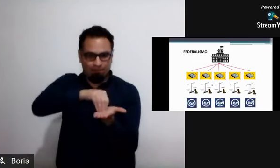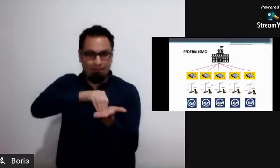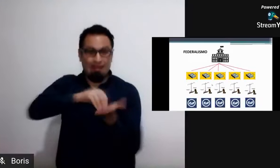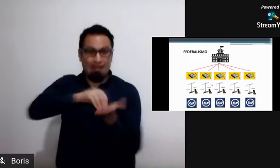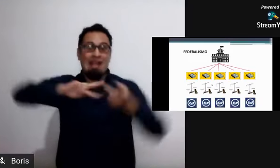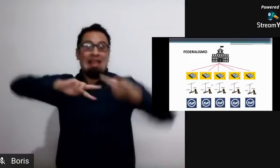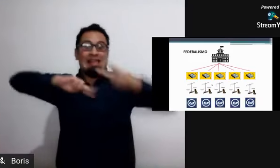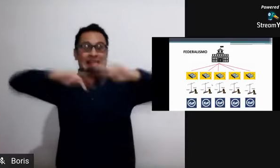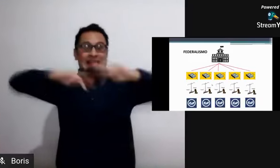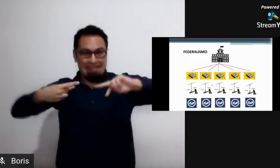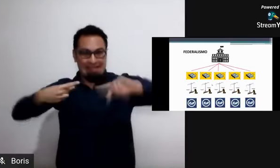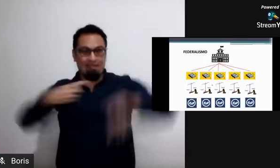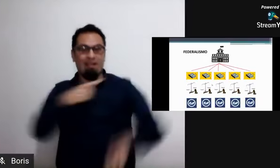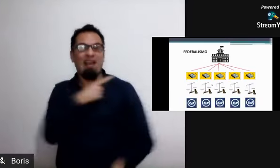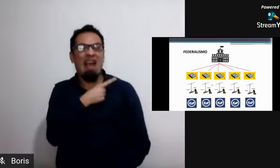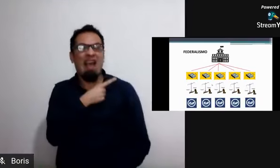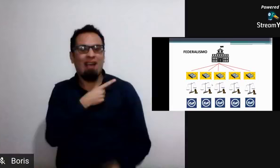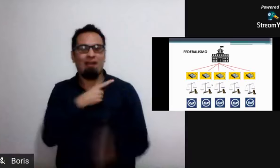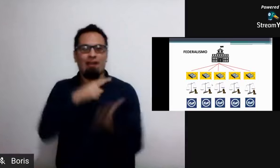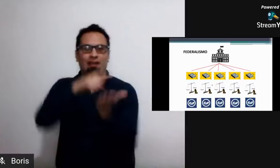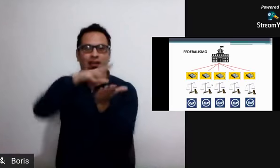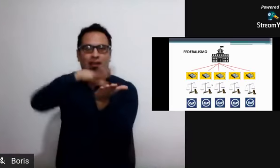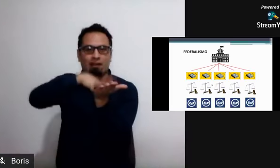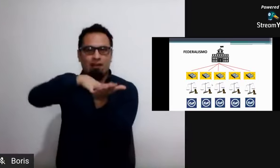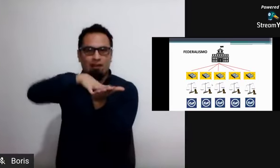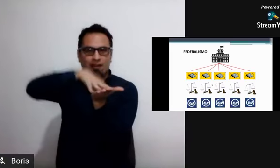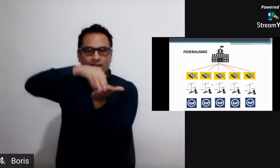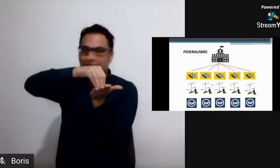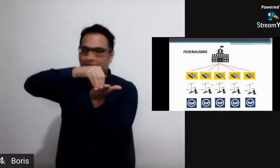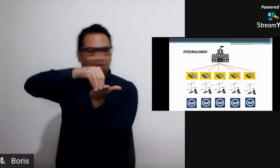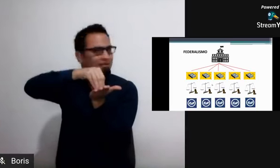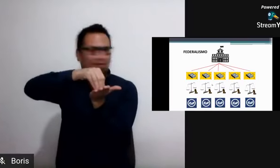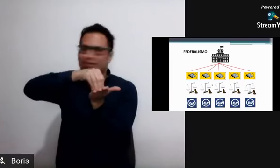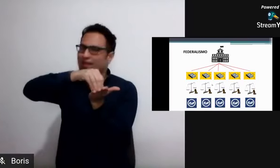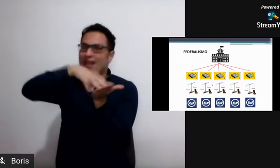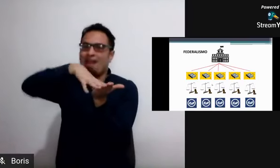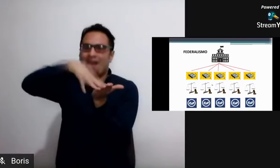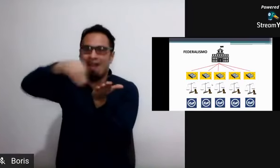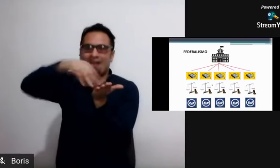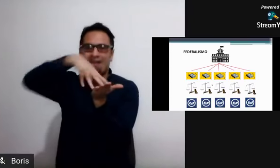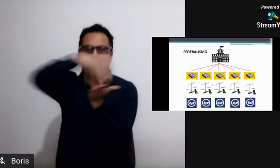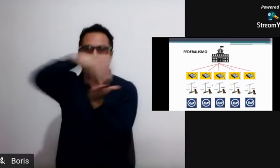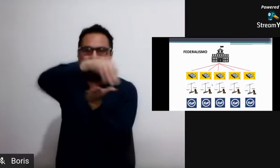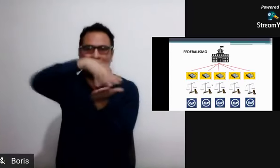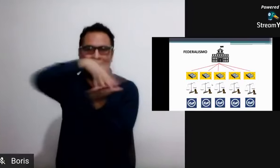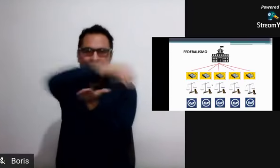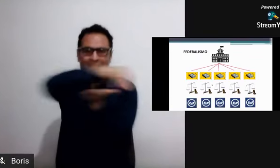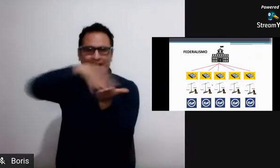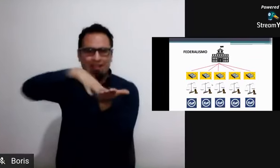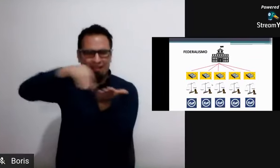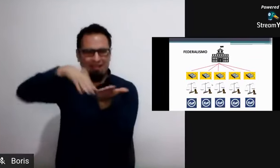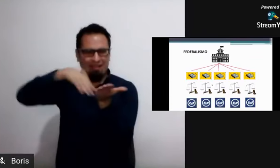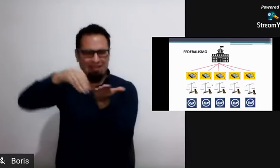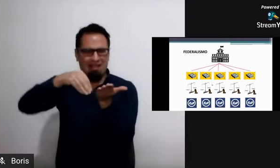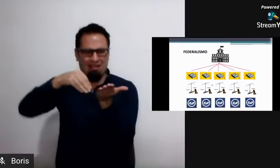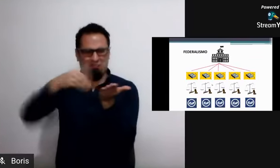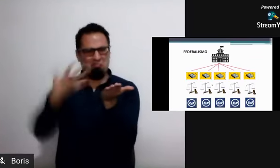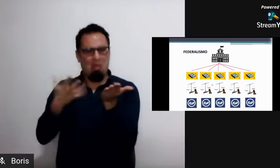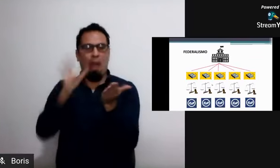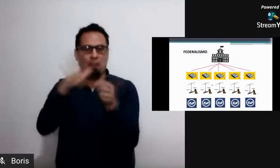Recuerdan, lo contrario al centralismo específicamente sería entonces el federalismo. Entonces, por